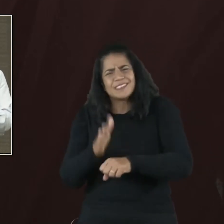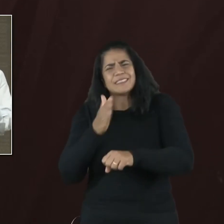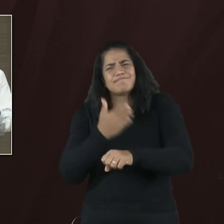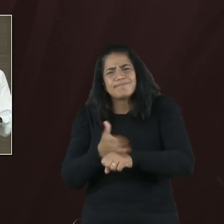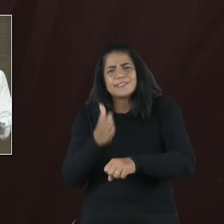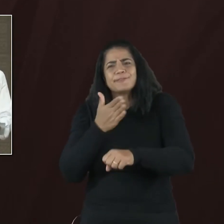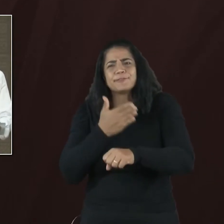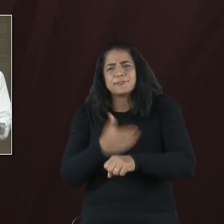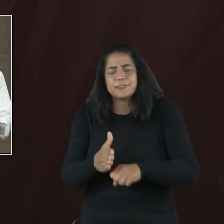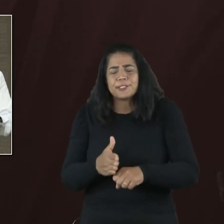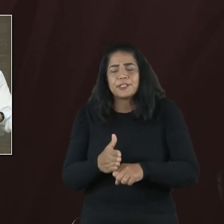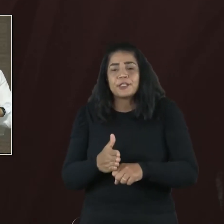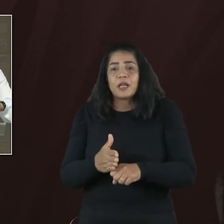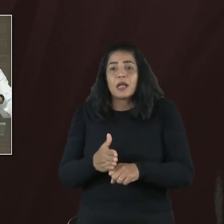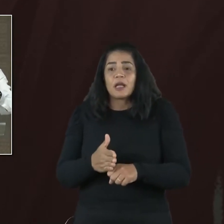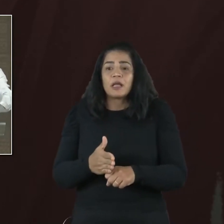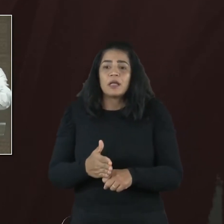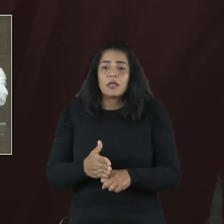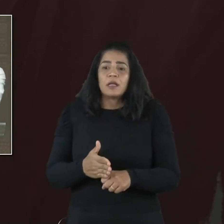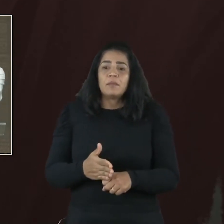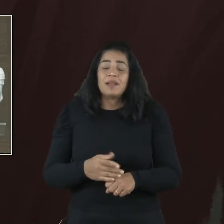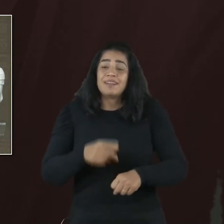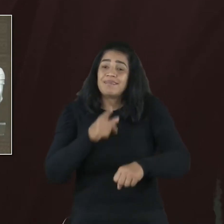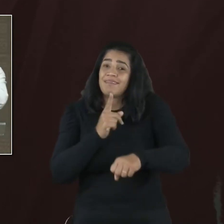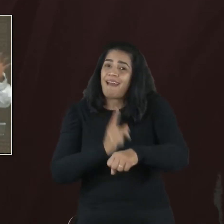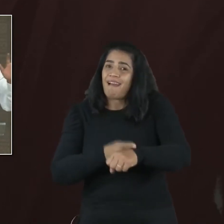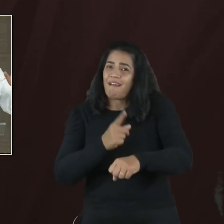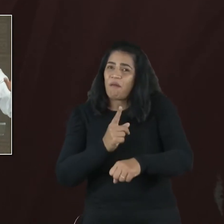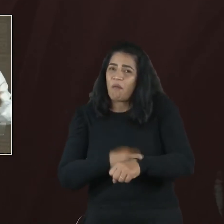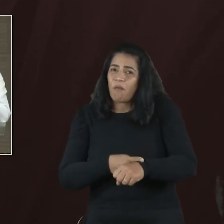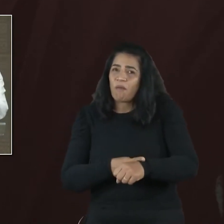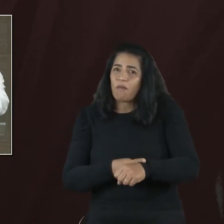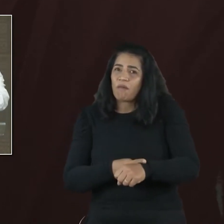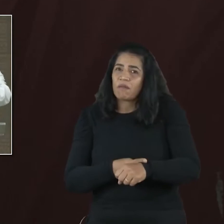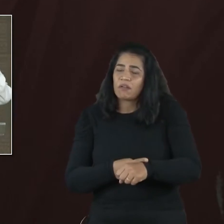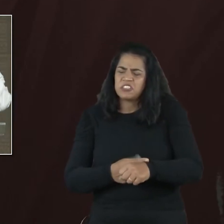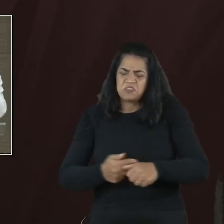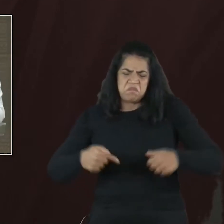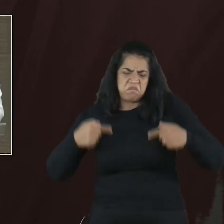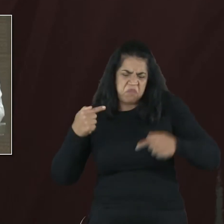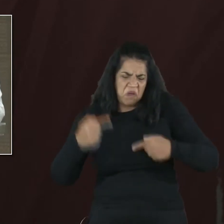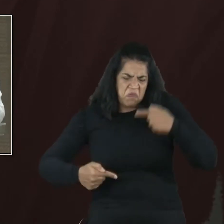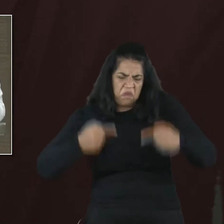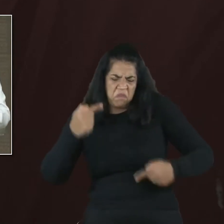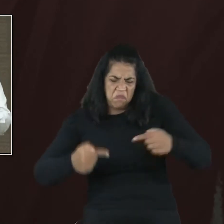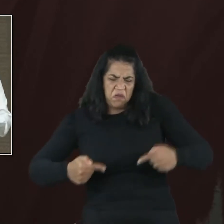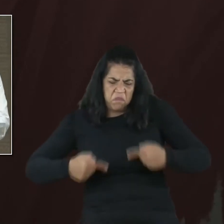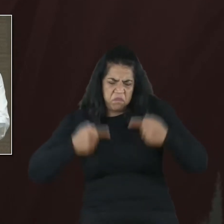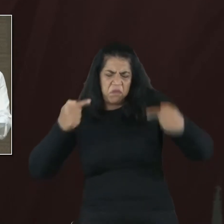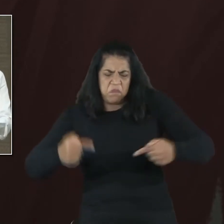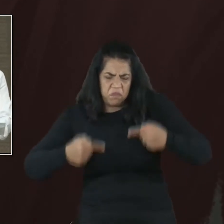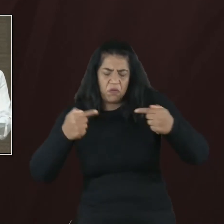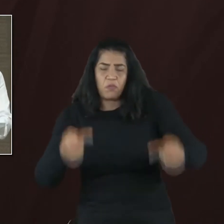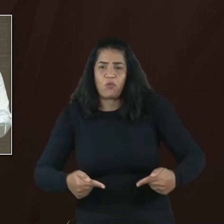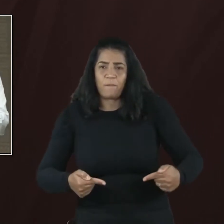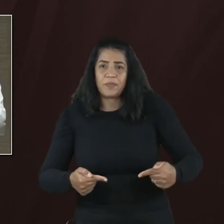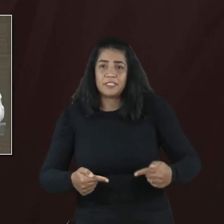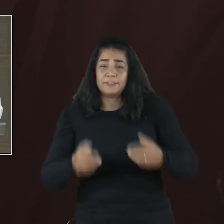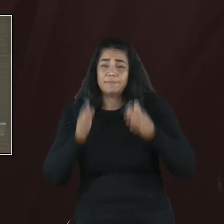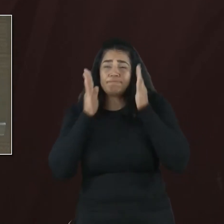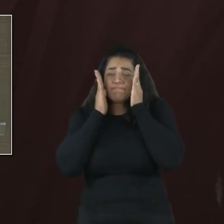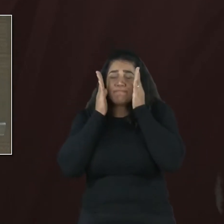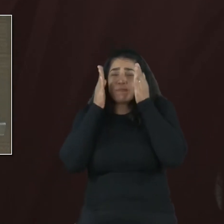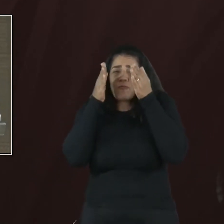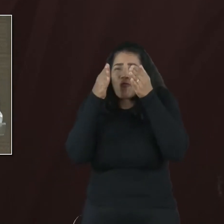chega na hora da competição, irmãos, ele não olha para ninguém mais, não tem nada, ele está focado na competição. Irmãos, nós precisamos